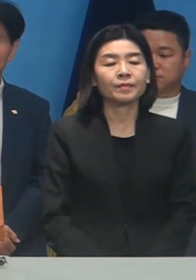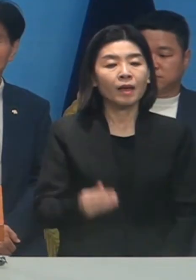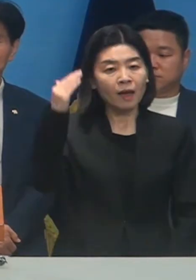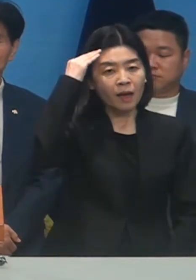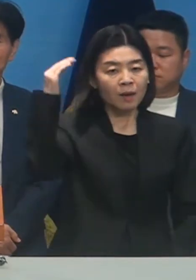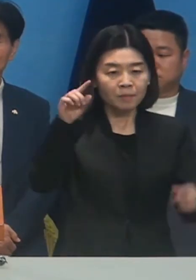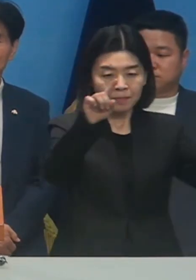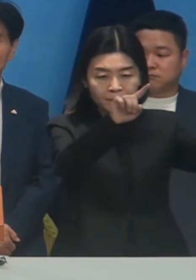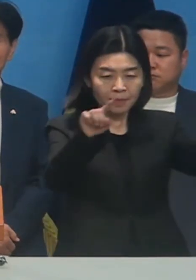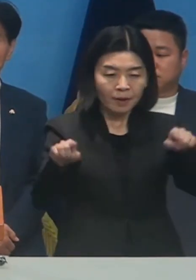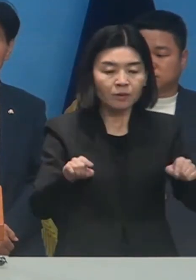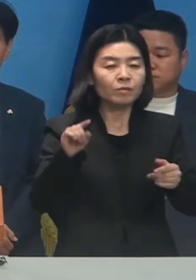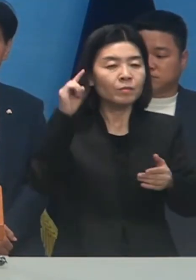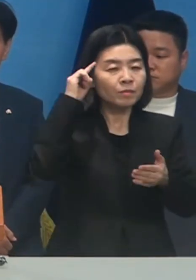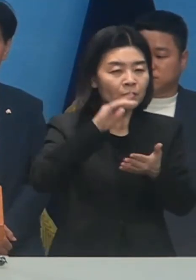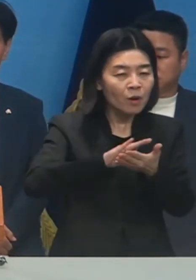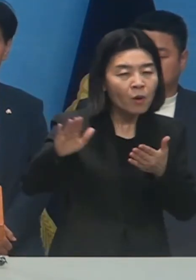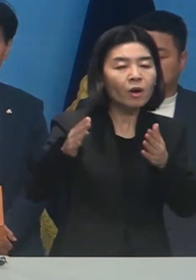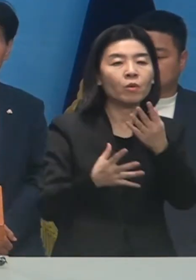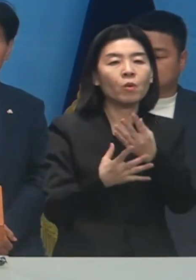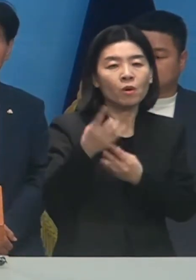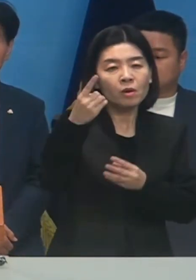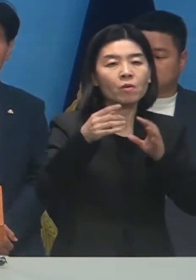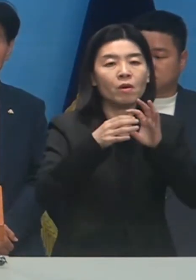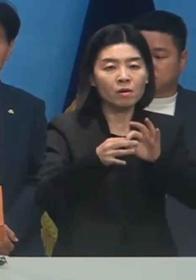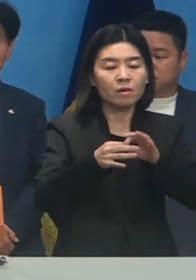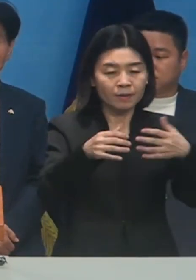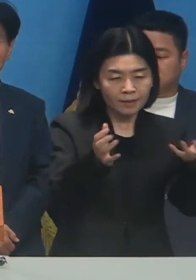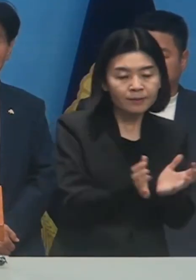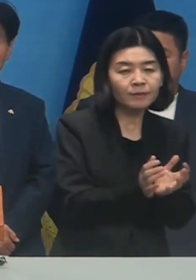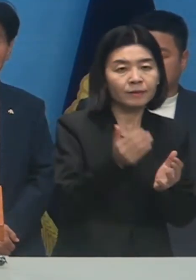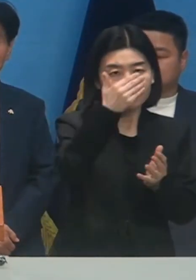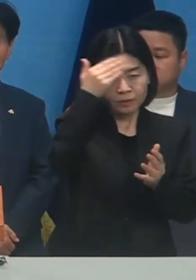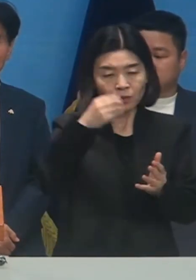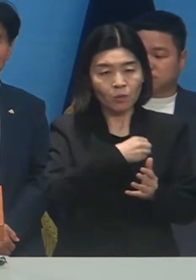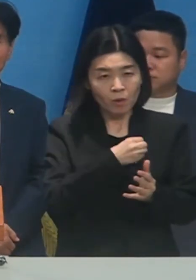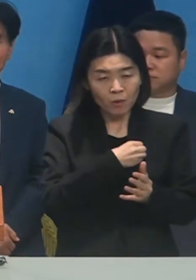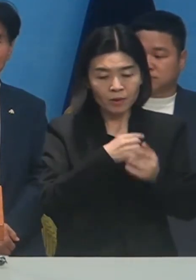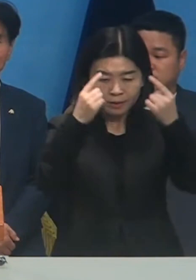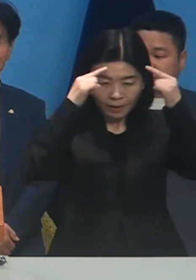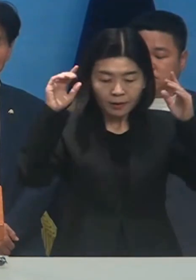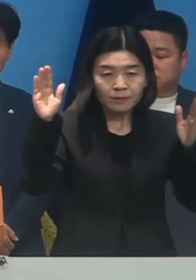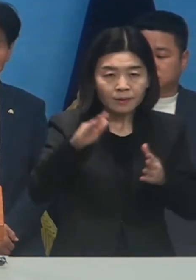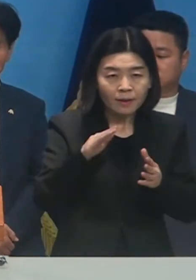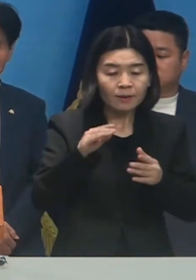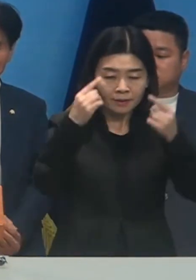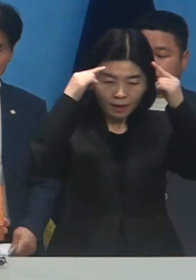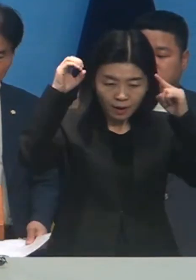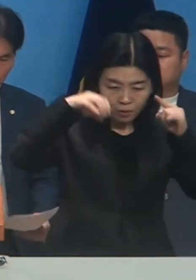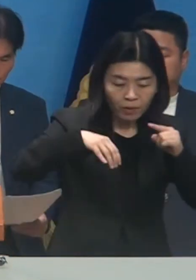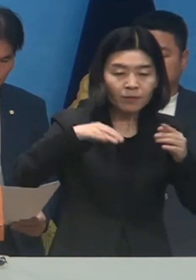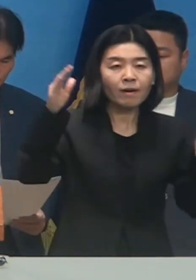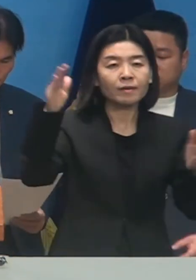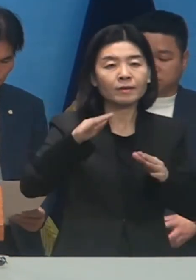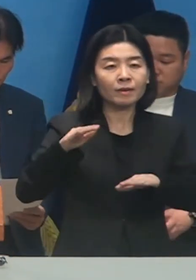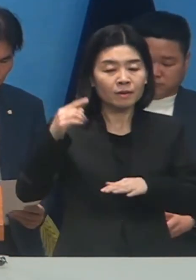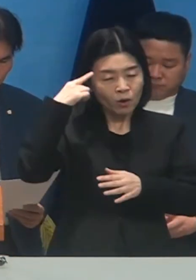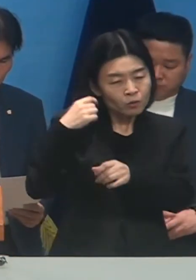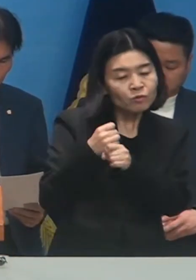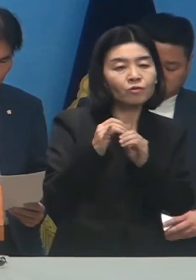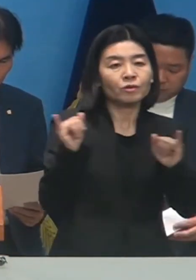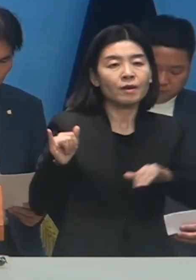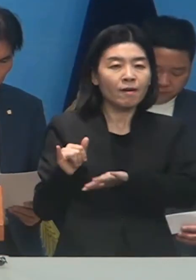한반도 평화통일 관련 단체 청년 회원들과 대학생 및 대학원생 청년